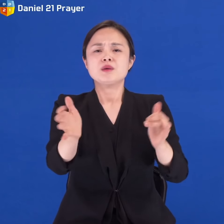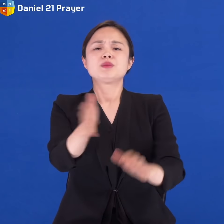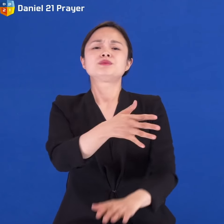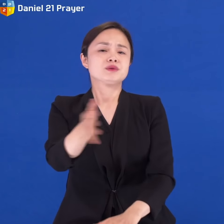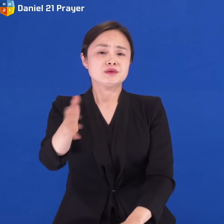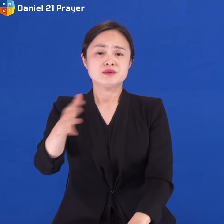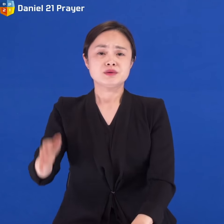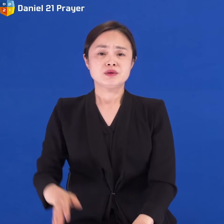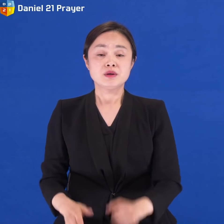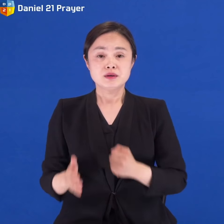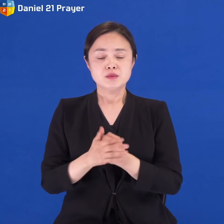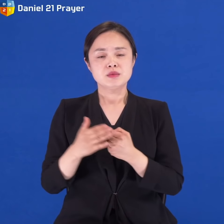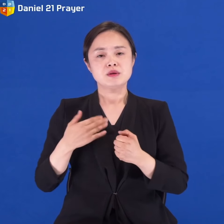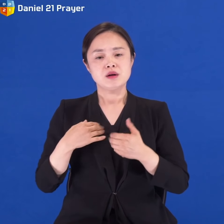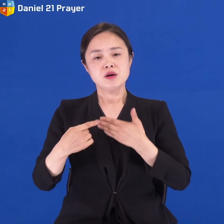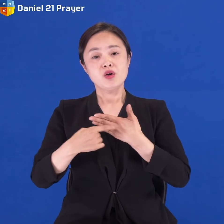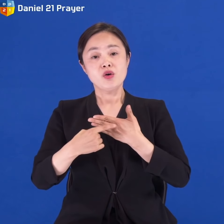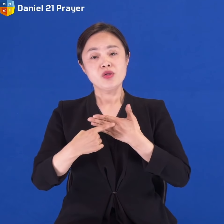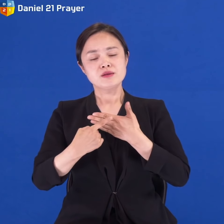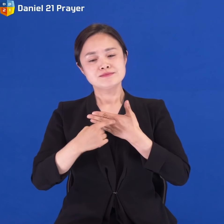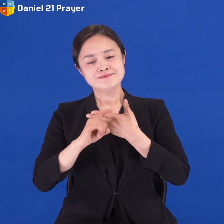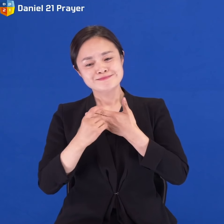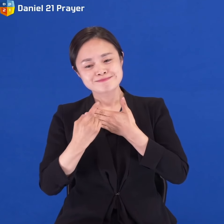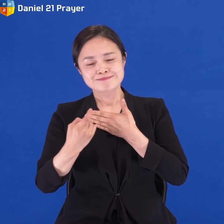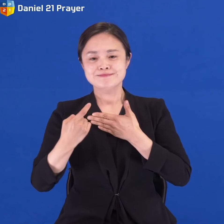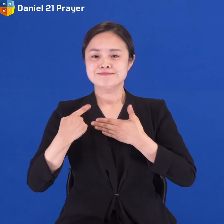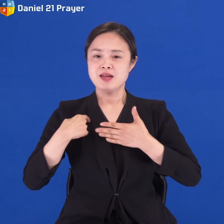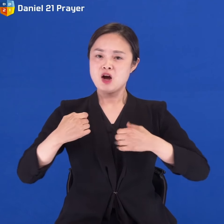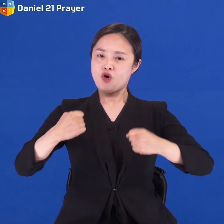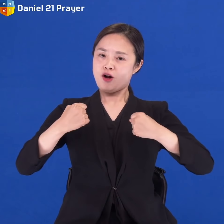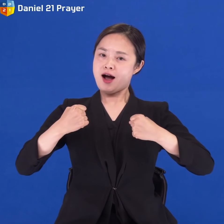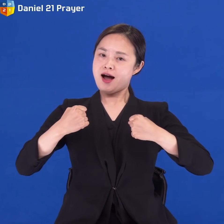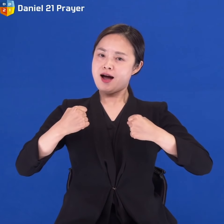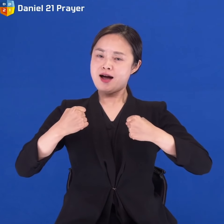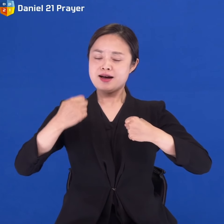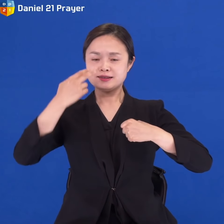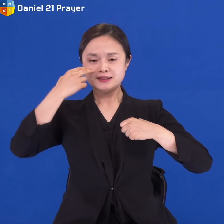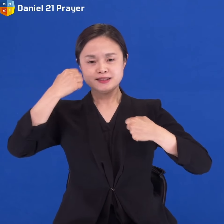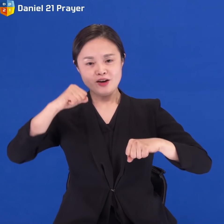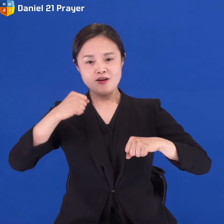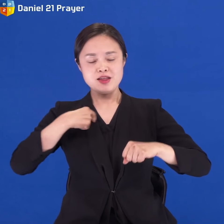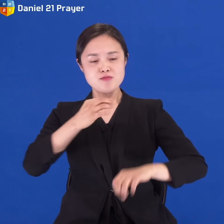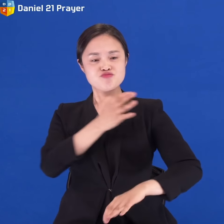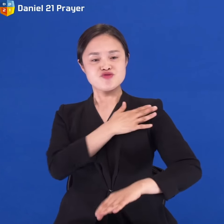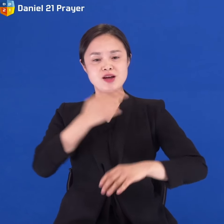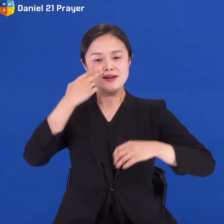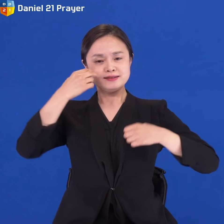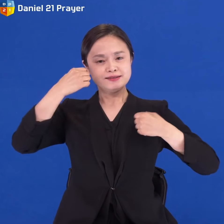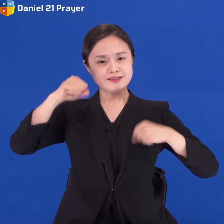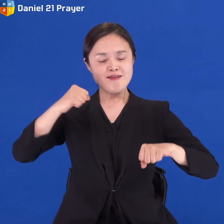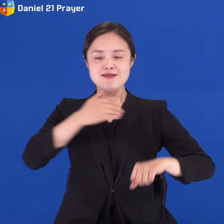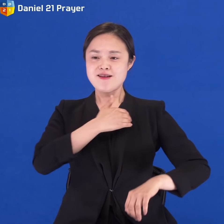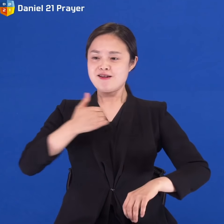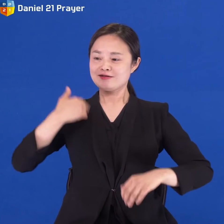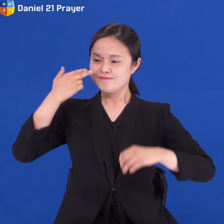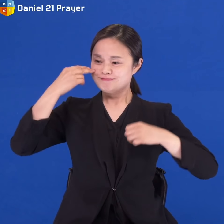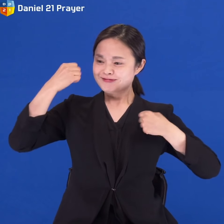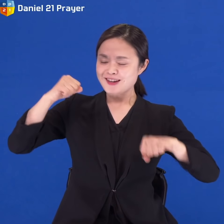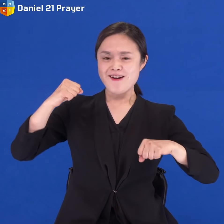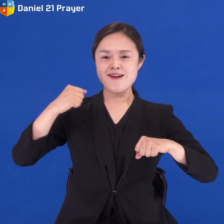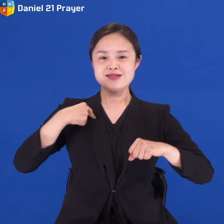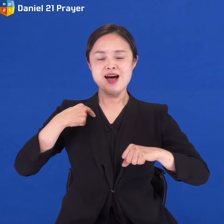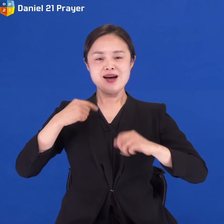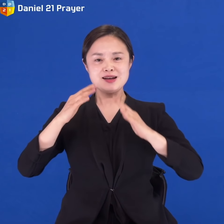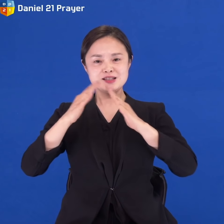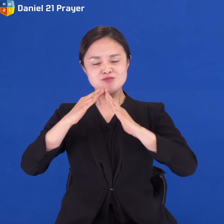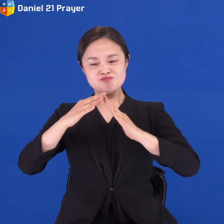척, 많이 아는 척, 돈 좀 가지고 있는 척, 여유가 있는 척, 괜찮은 집에 사는 척, 좋은 차를